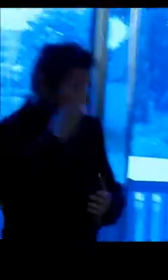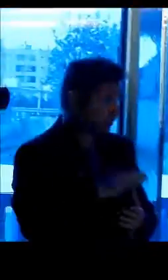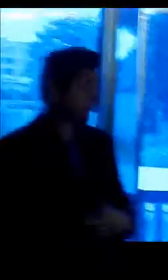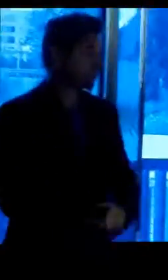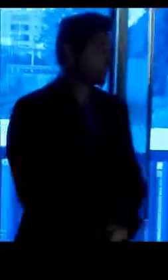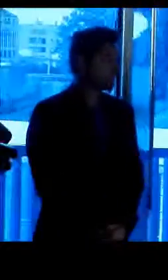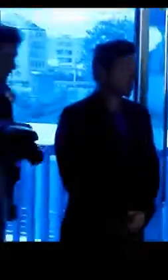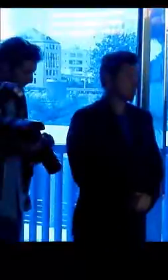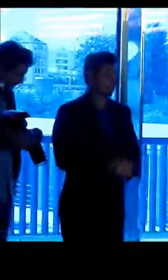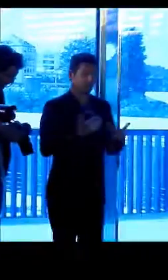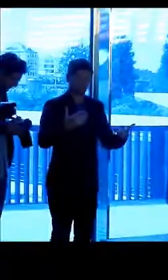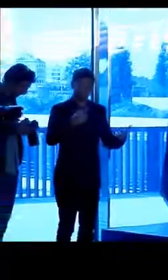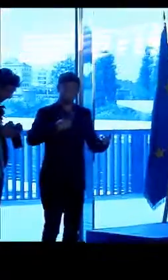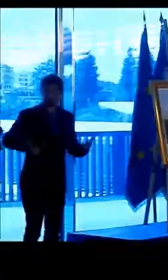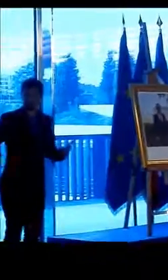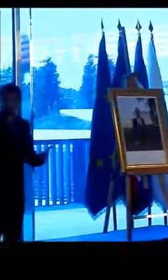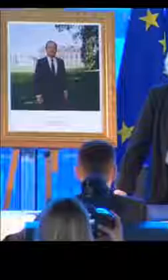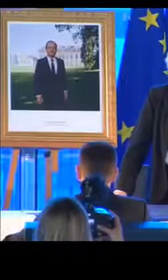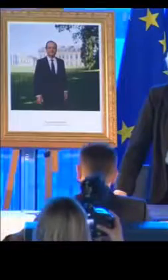Ensemble, nous allons vivre.